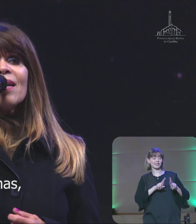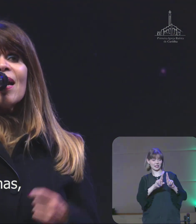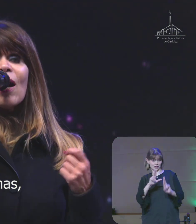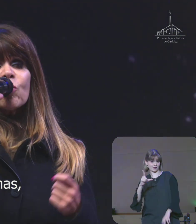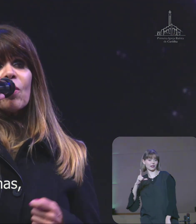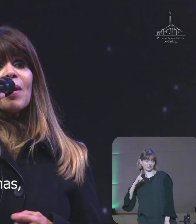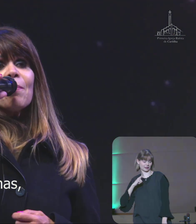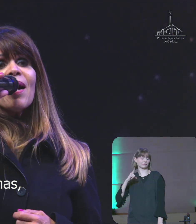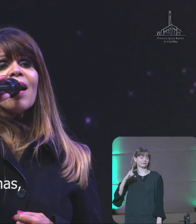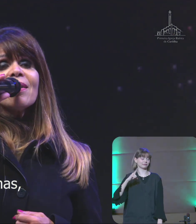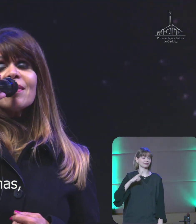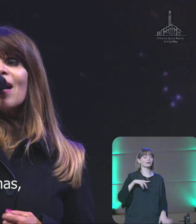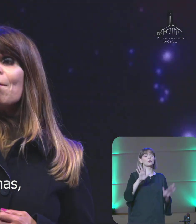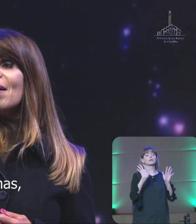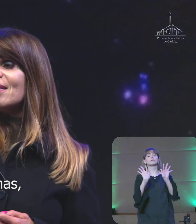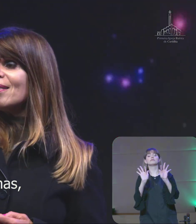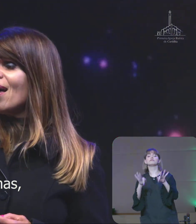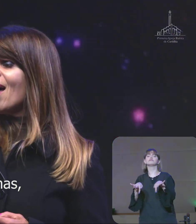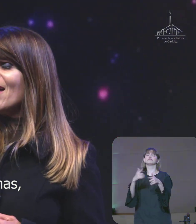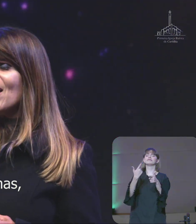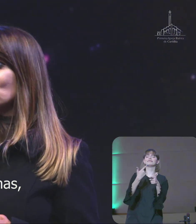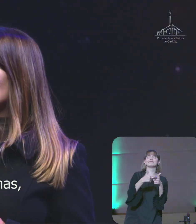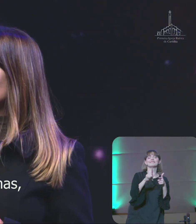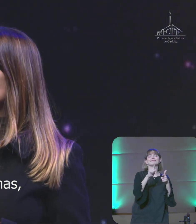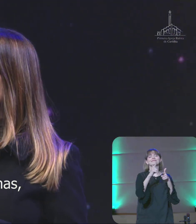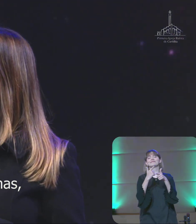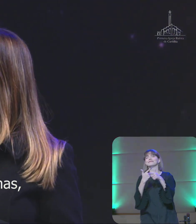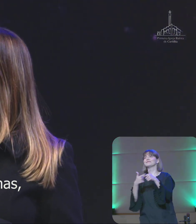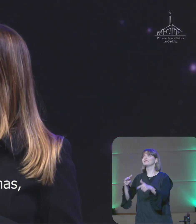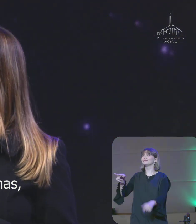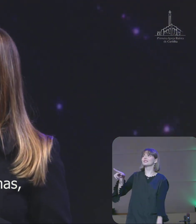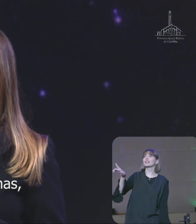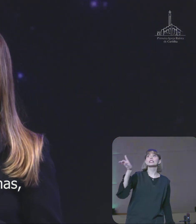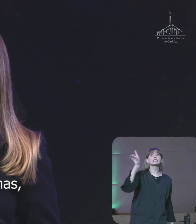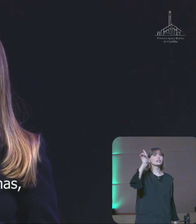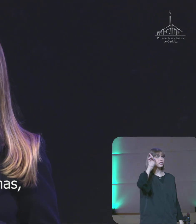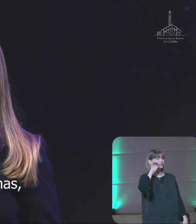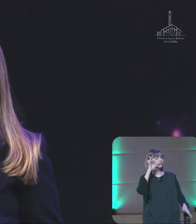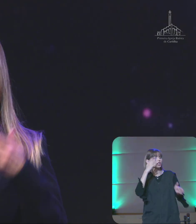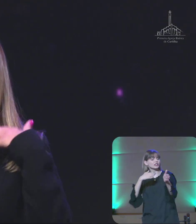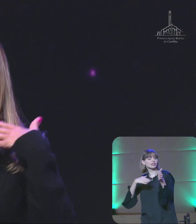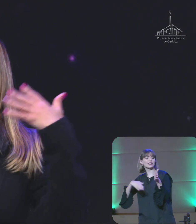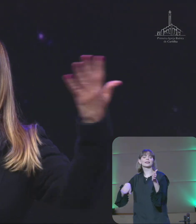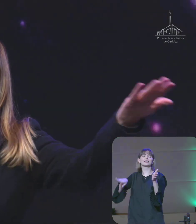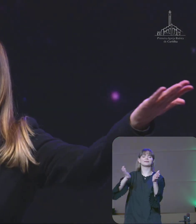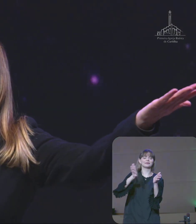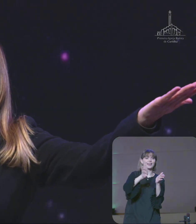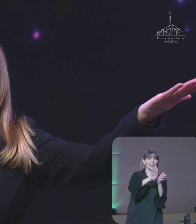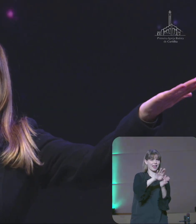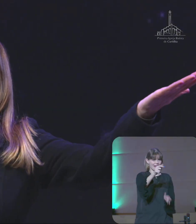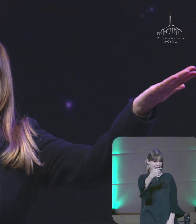fim aos problemas, mas até este dia chegar, te